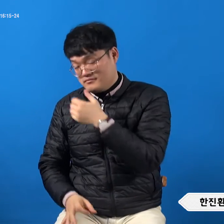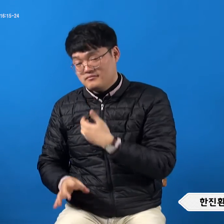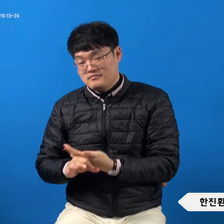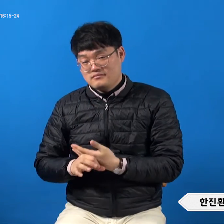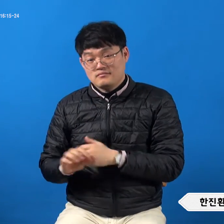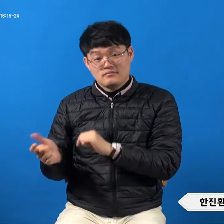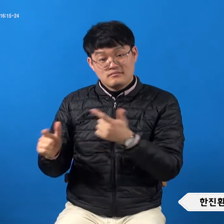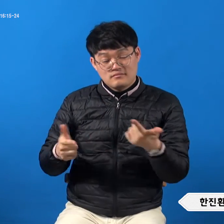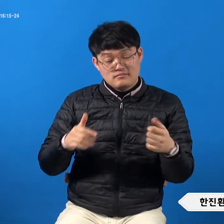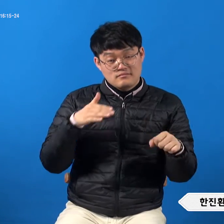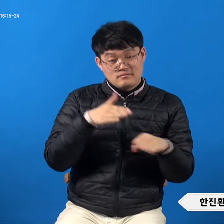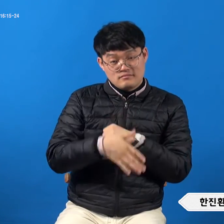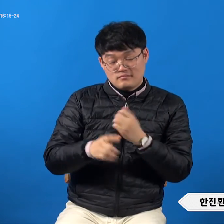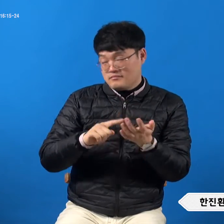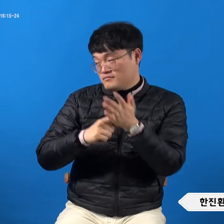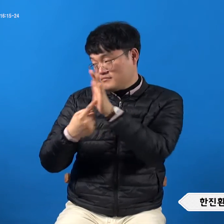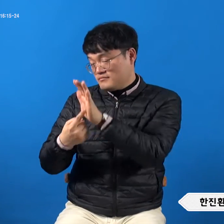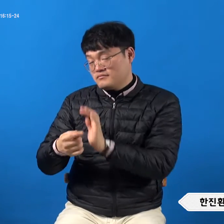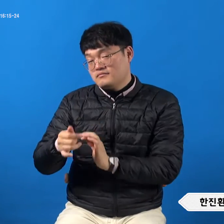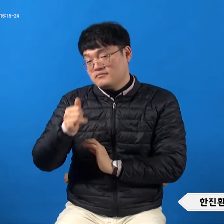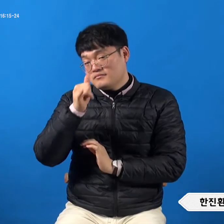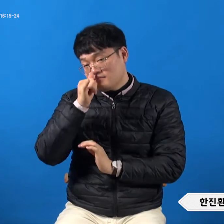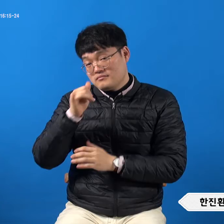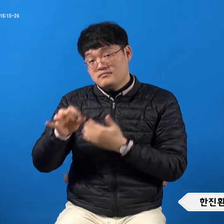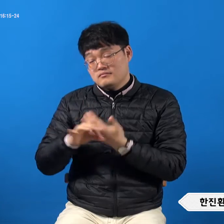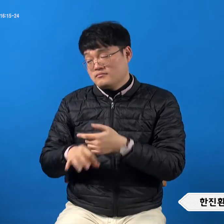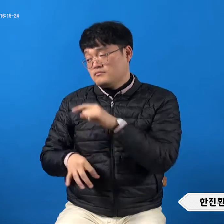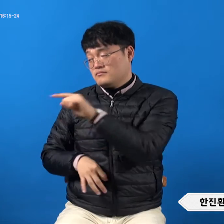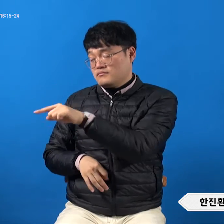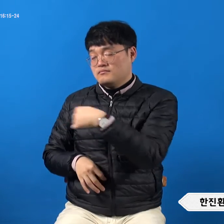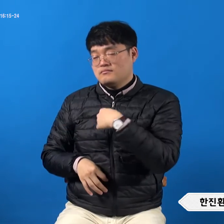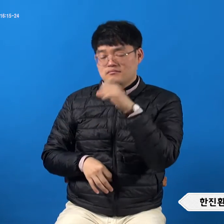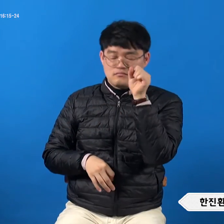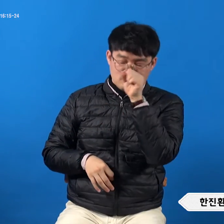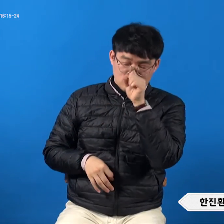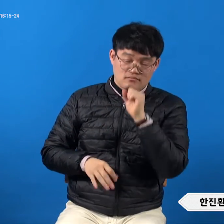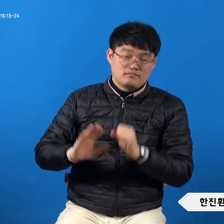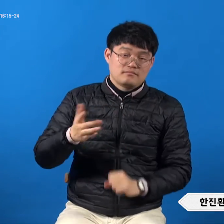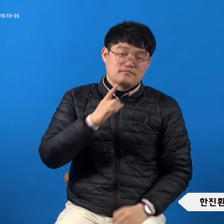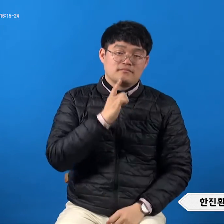뭐 여러 가지 방식으로 표현하겠지요. 그러면 틀림없습니다.